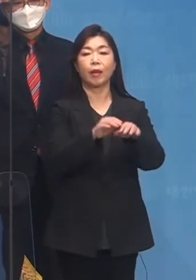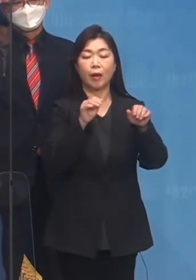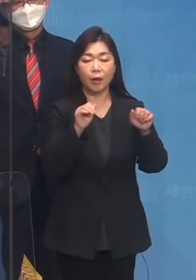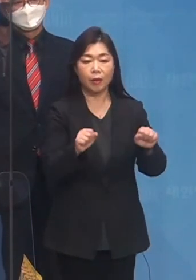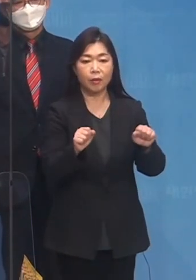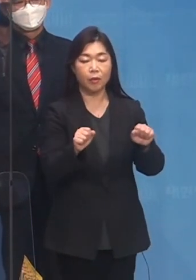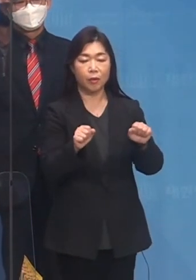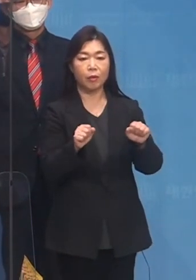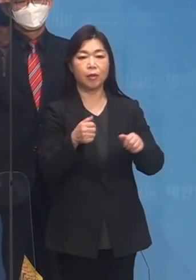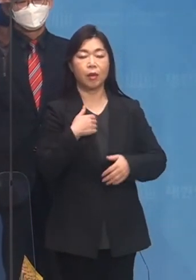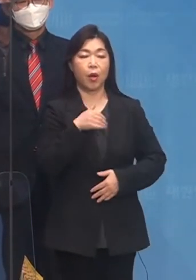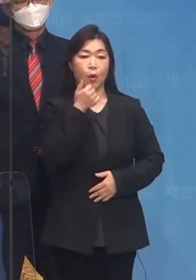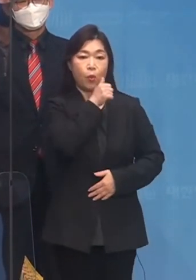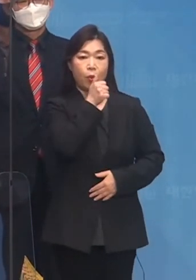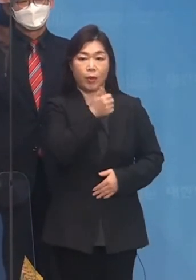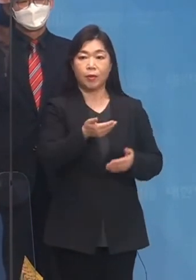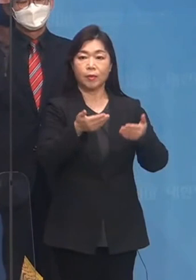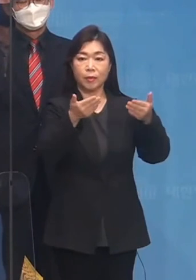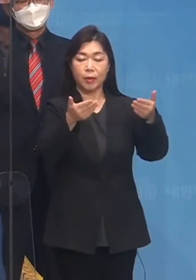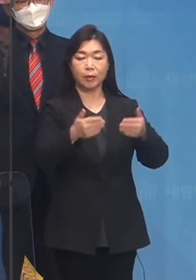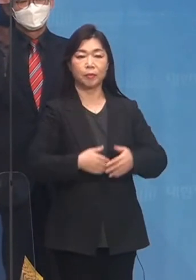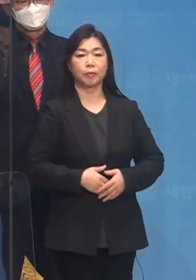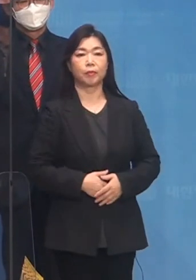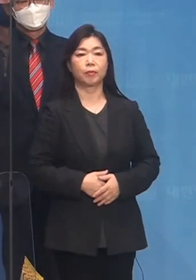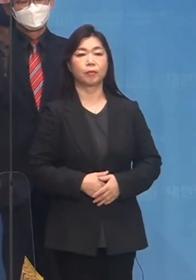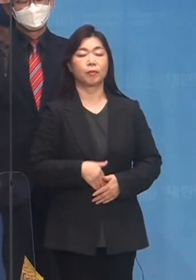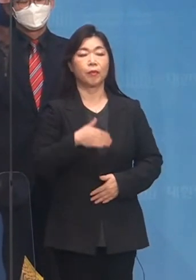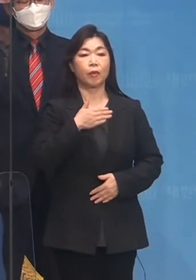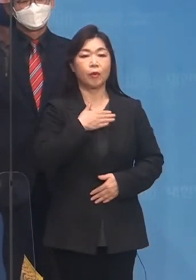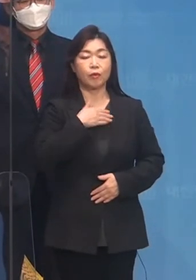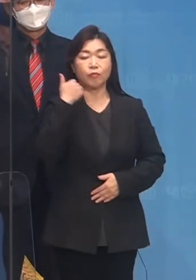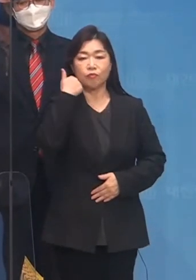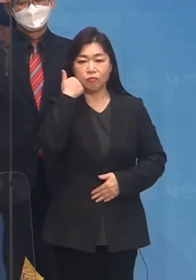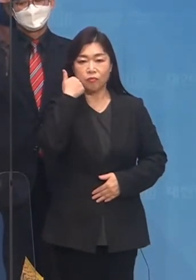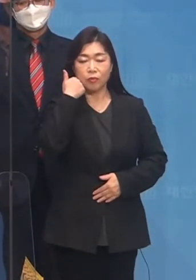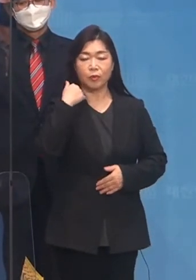안녕하세요. 먼저 제 소개를 드리도록 하겠습니다. 저는